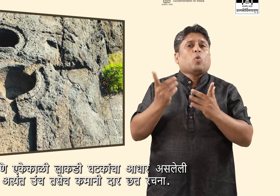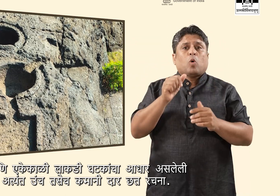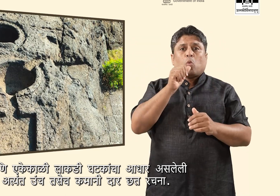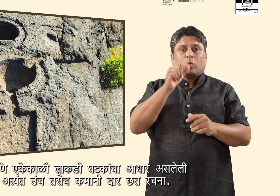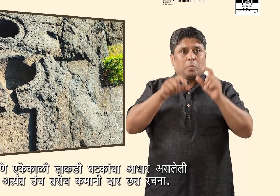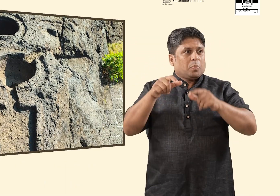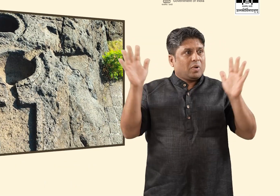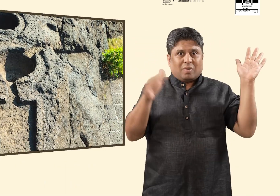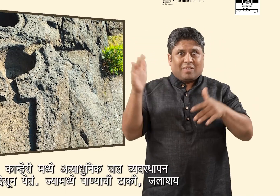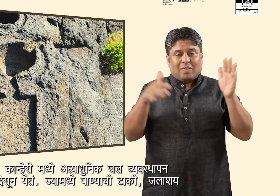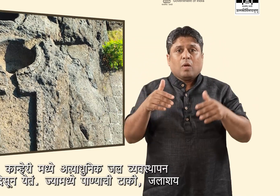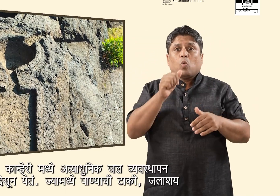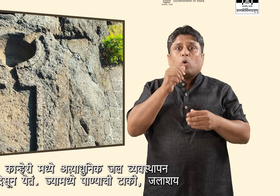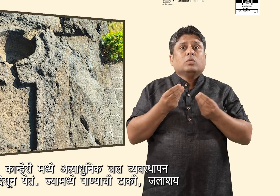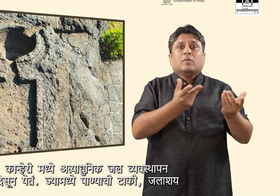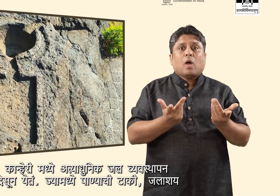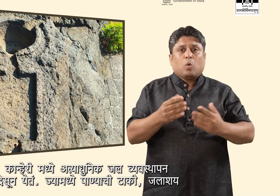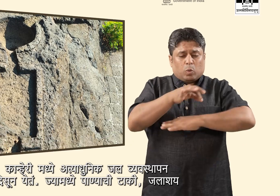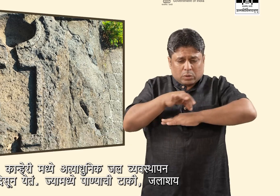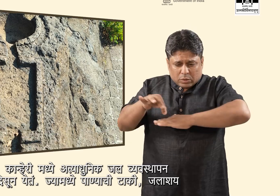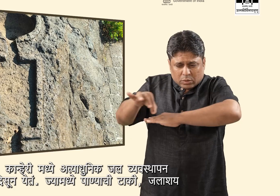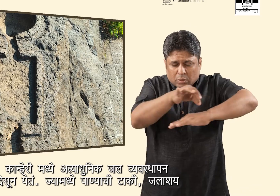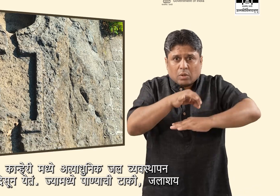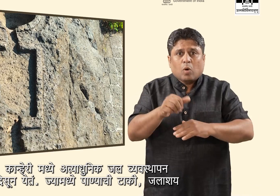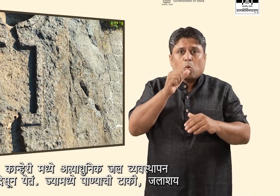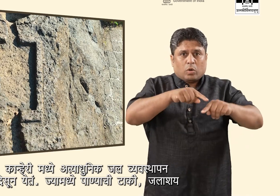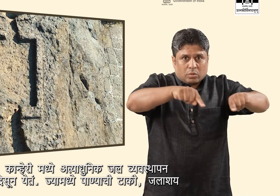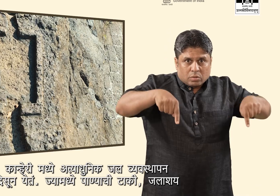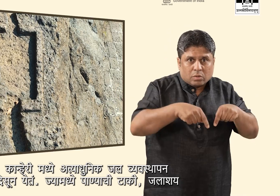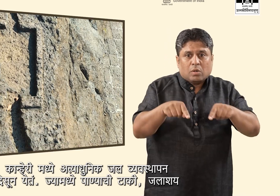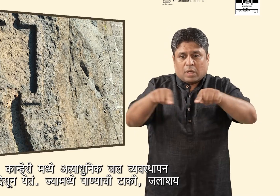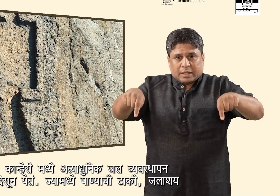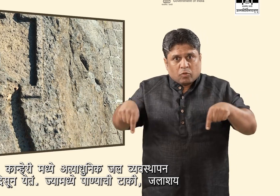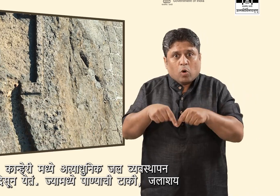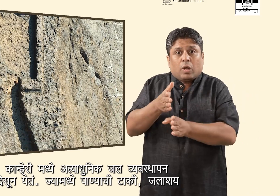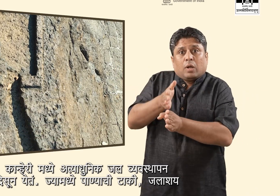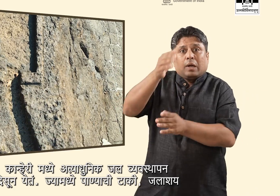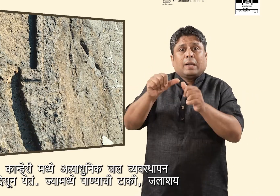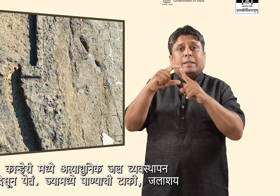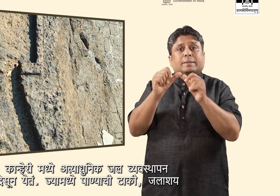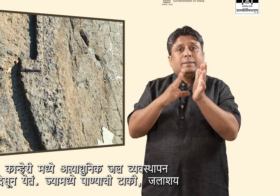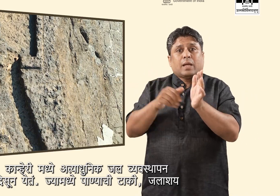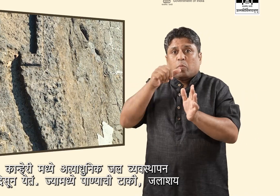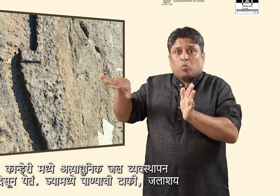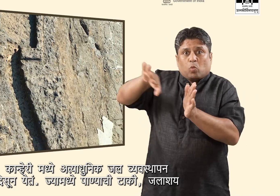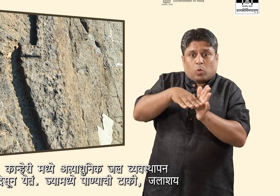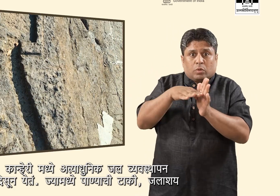छतरचना. कान्हेरीमध्ये अत्याधुनिक जलव्यवस्थापन दिसून येतं, ज्यामध्ये पाण्याची टाकी,